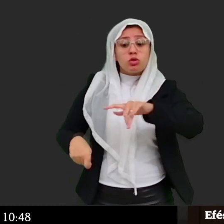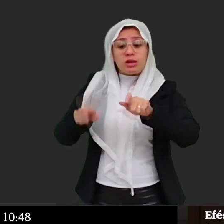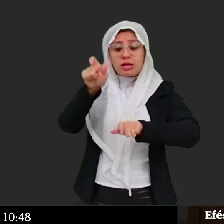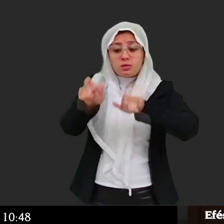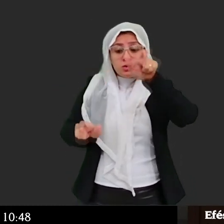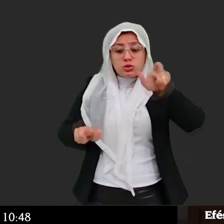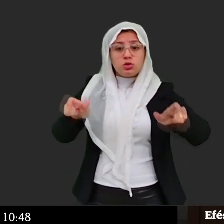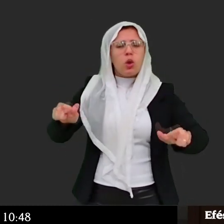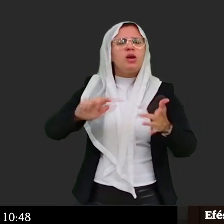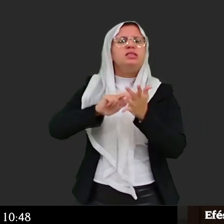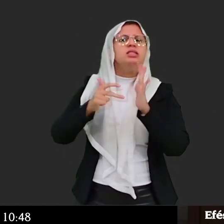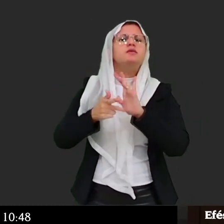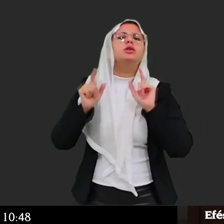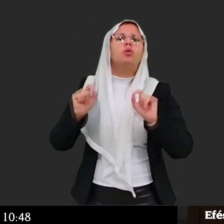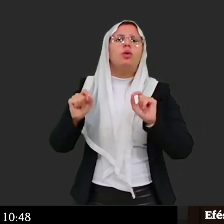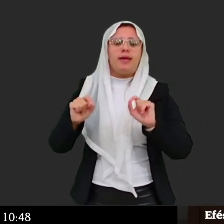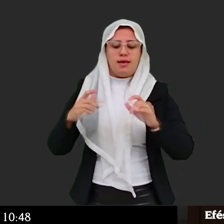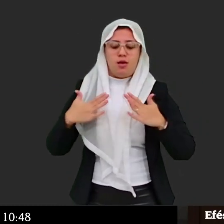Jesus Cristo.